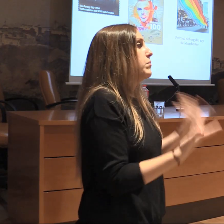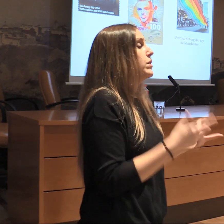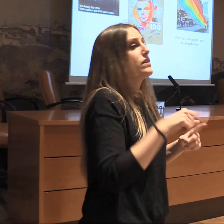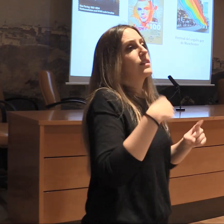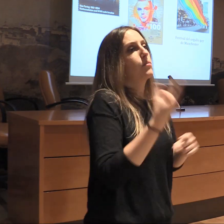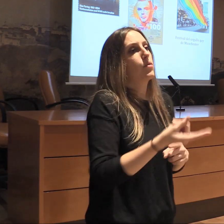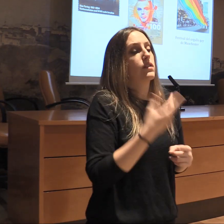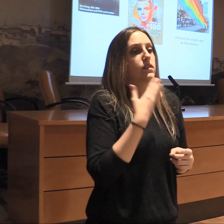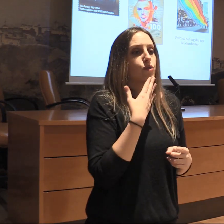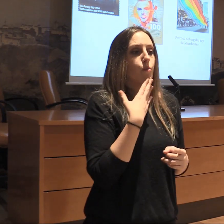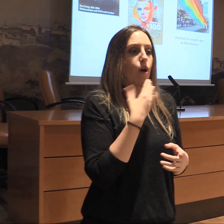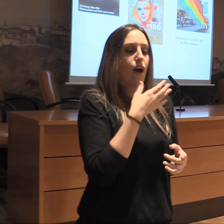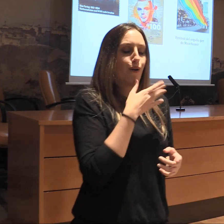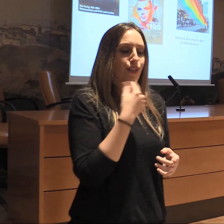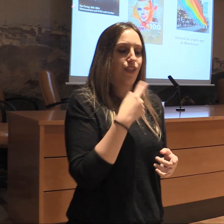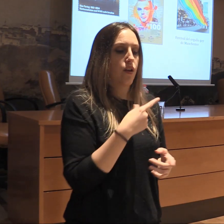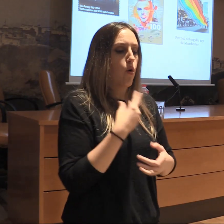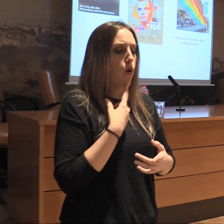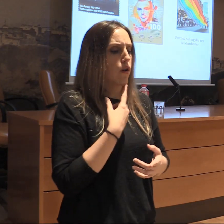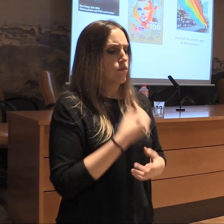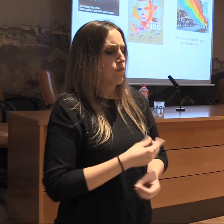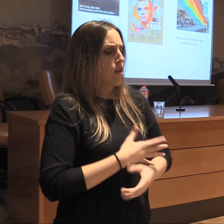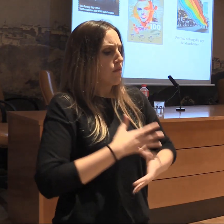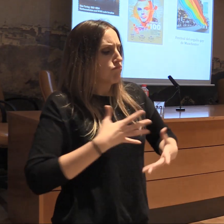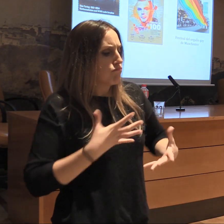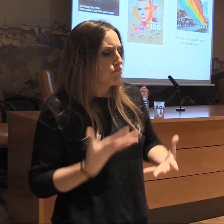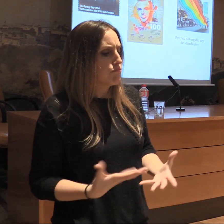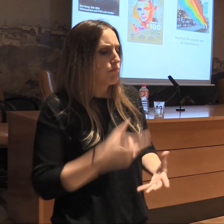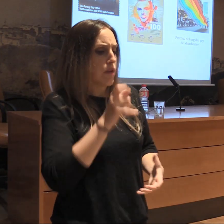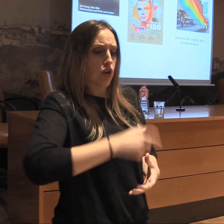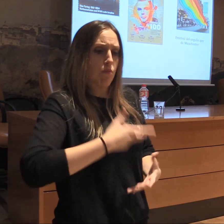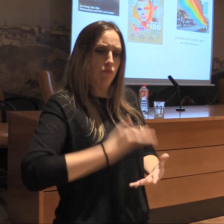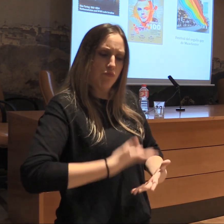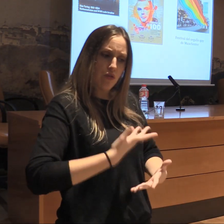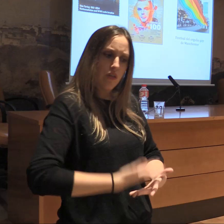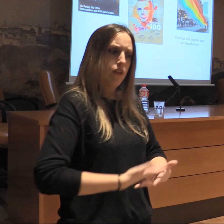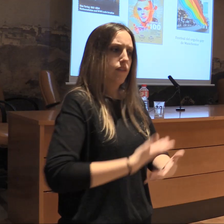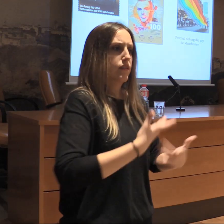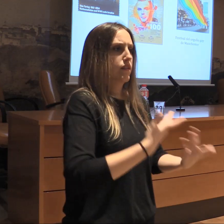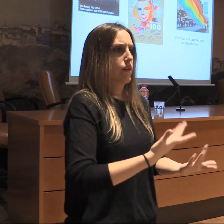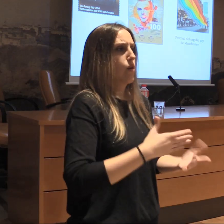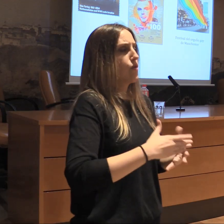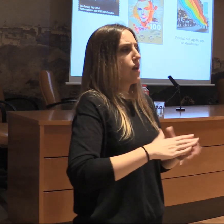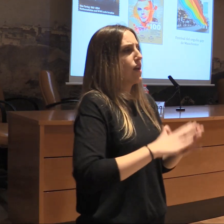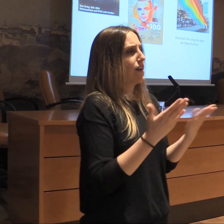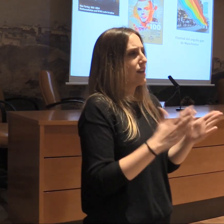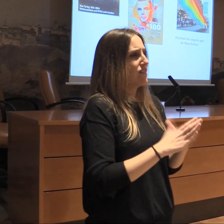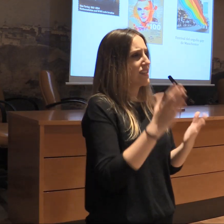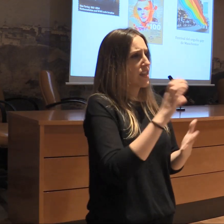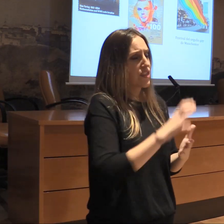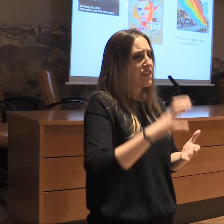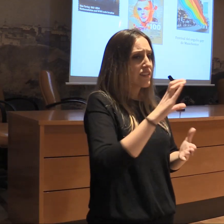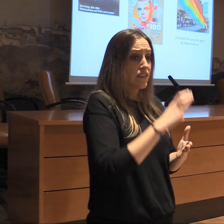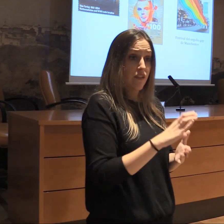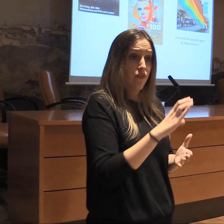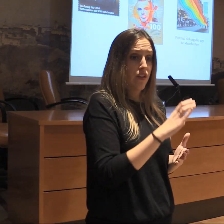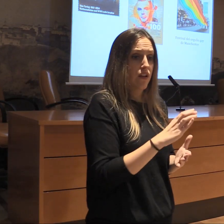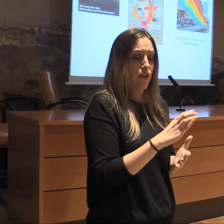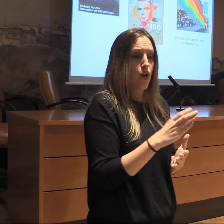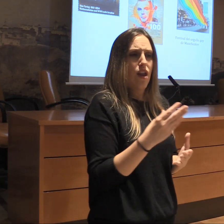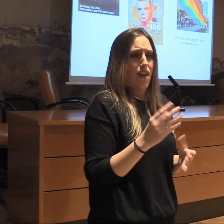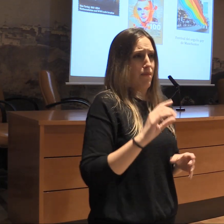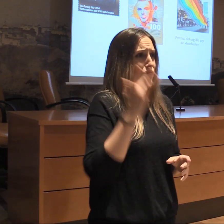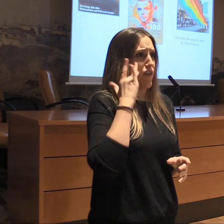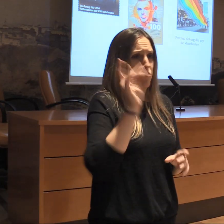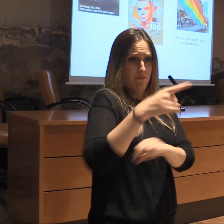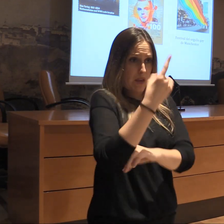lo considera como un gran hombre, emitió una serie de sellos, la revista científica Nature, la más prestigiosa del mundo, le dedicó